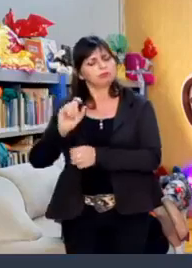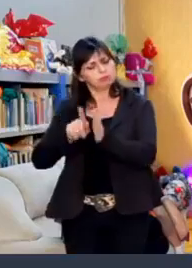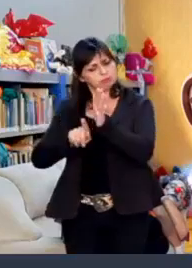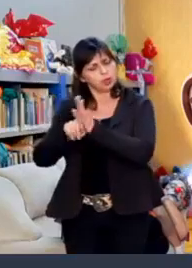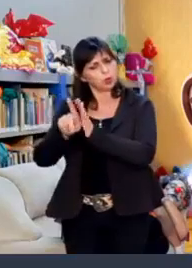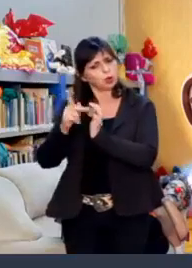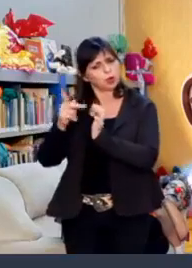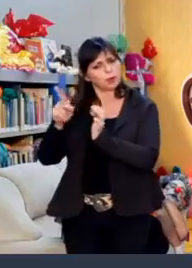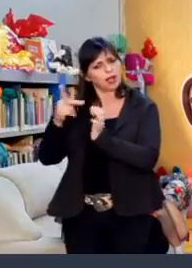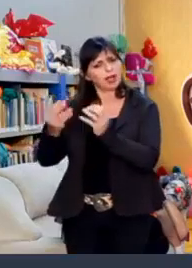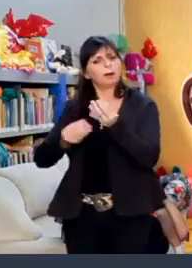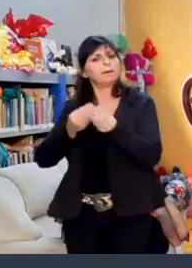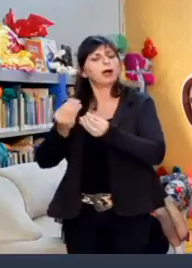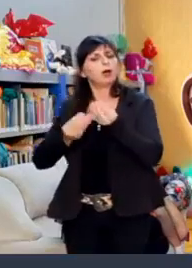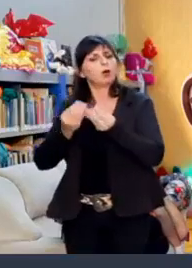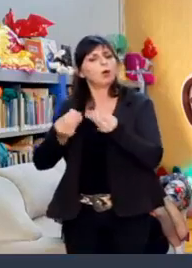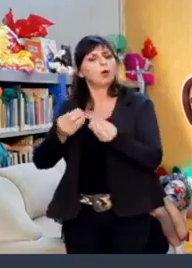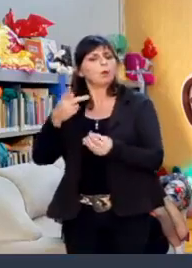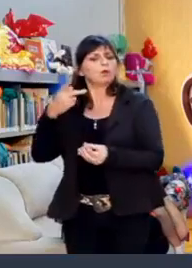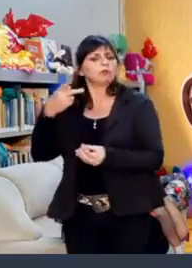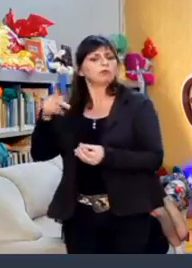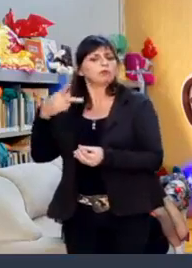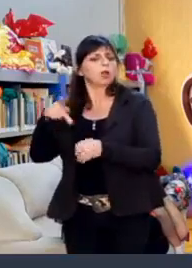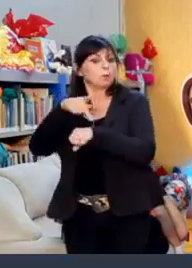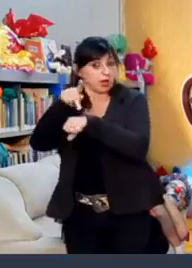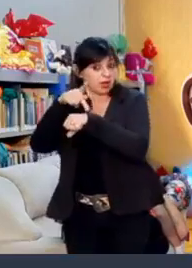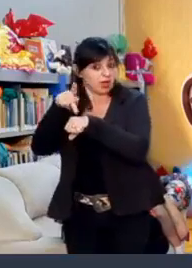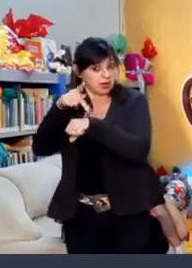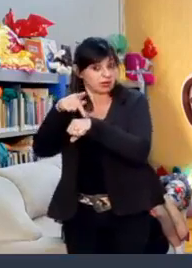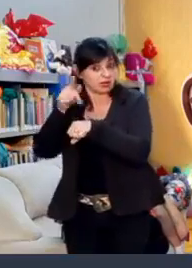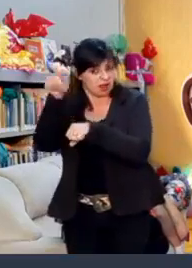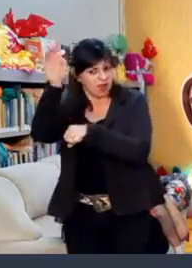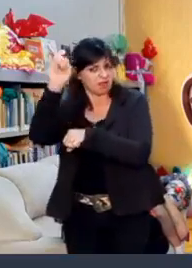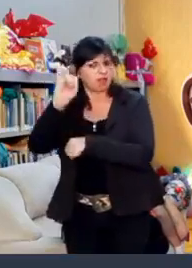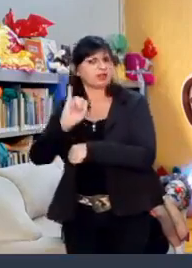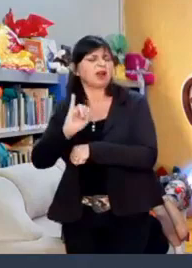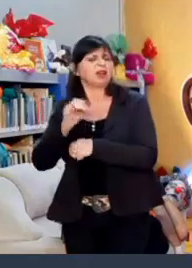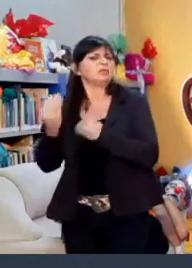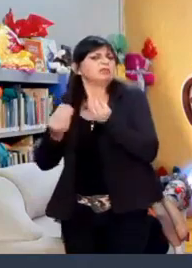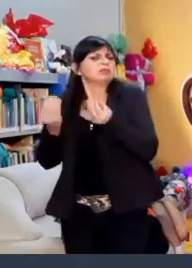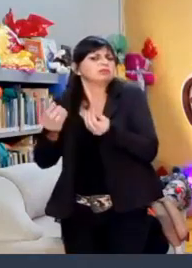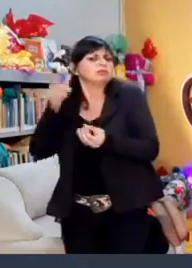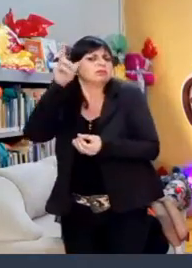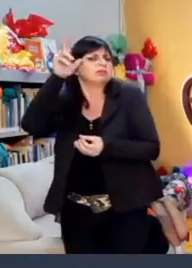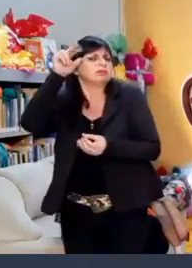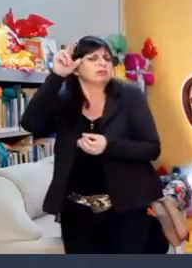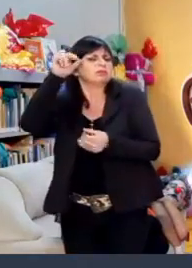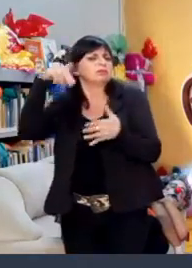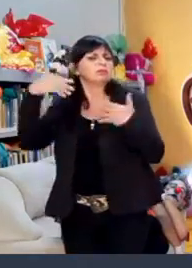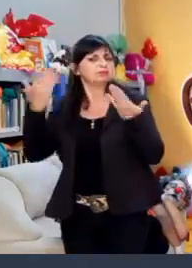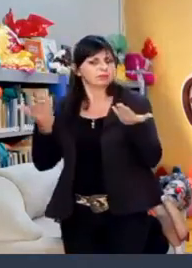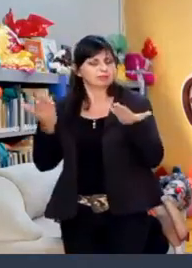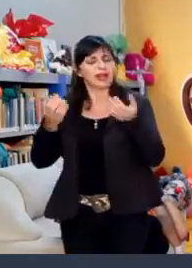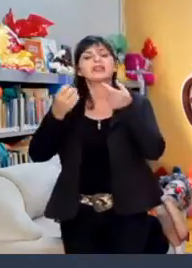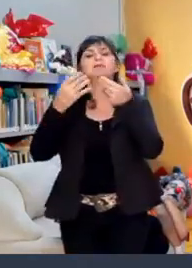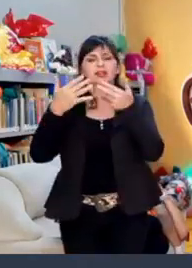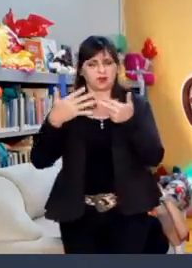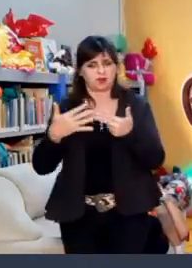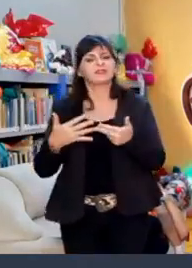é que funcionava a Páscoa para os descendentes de italiano, ela comentou exatamente